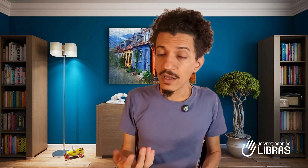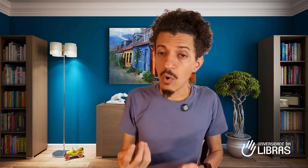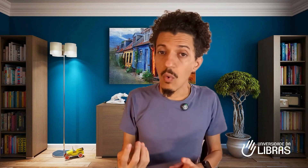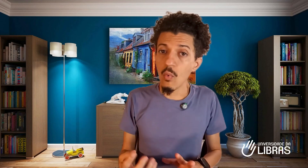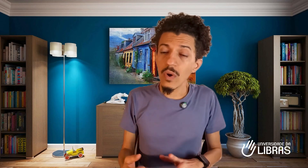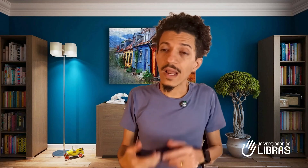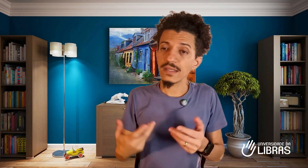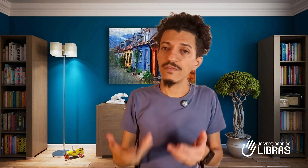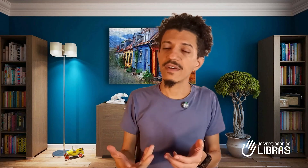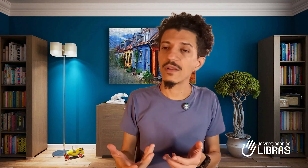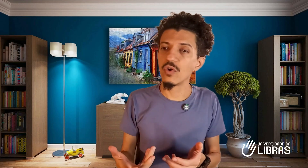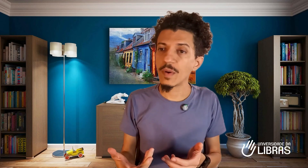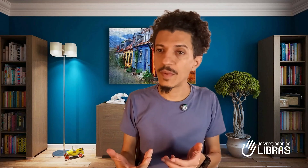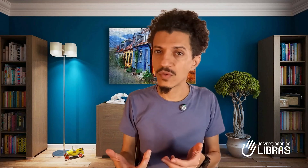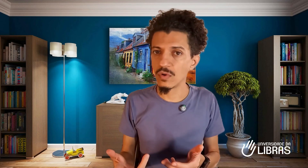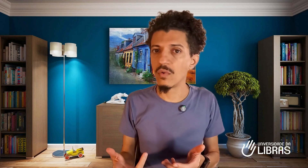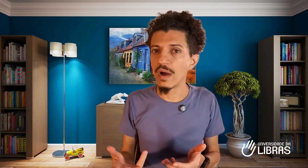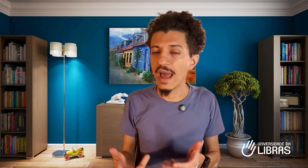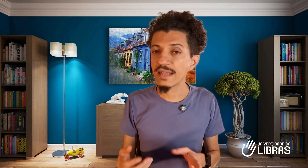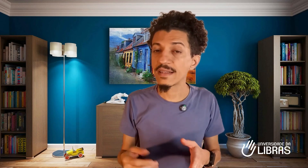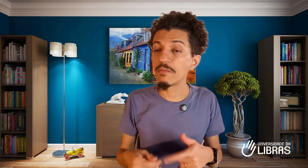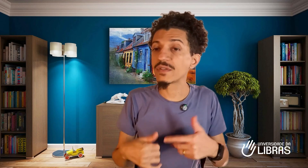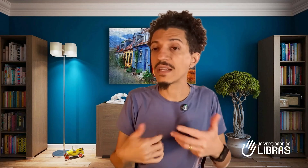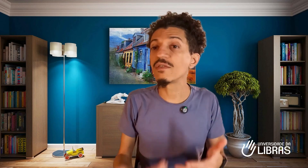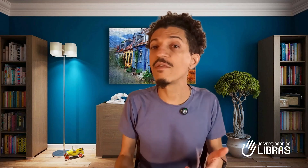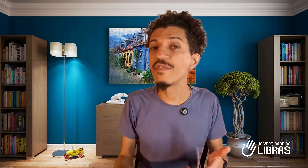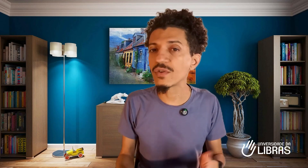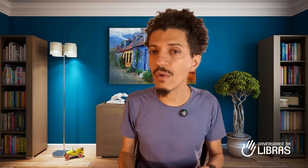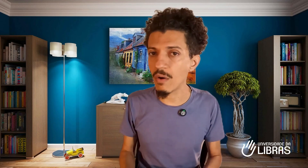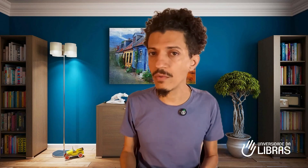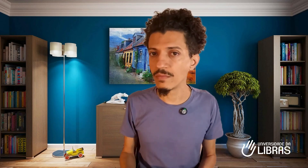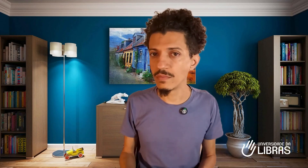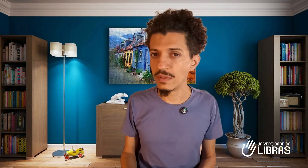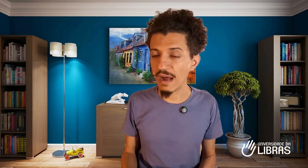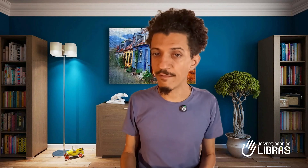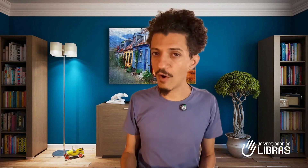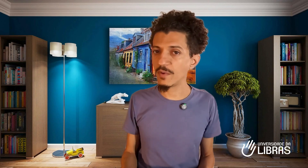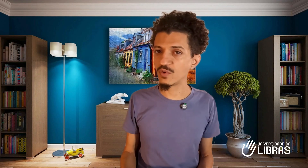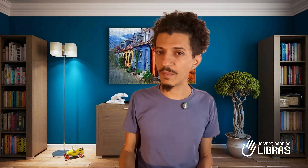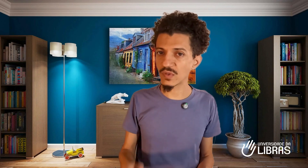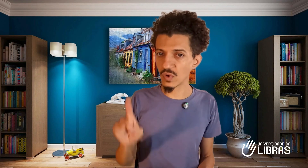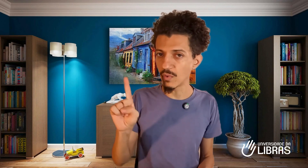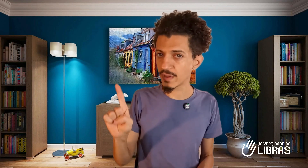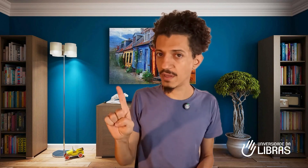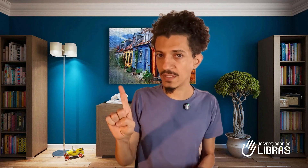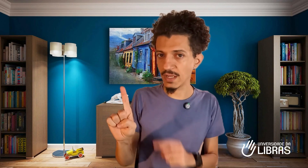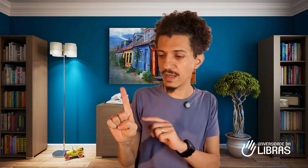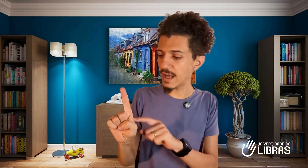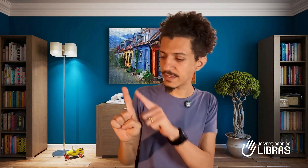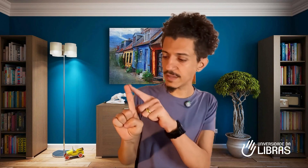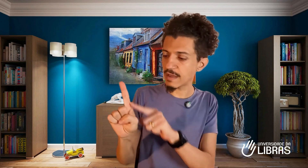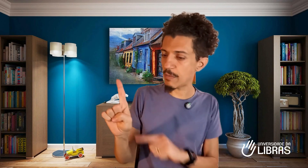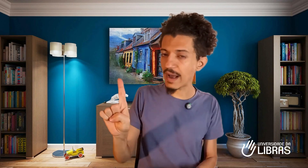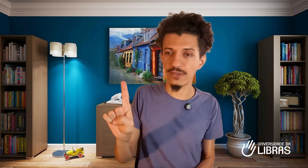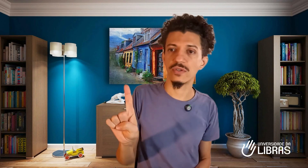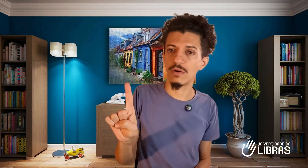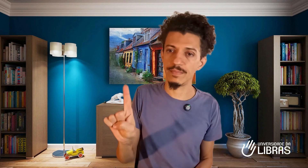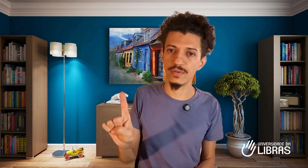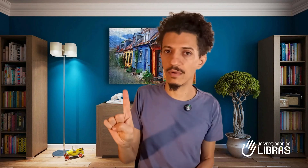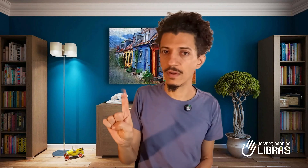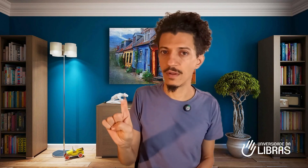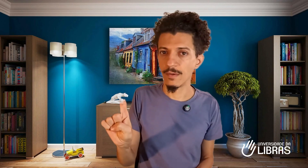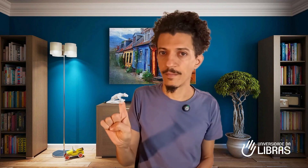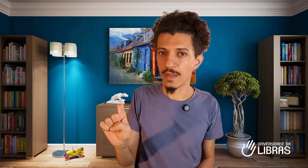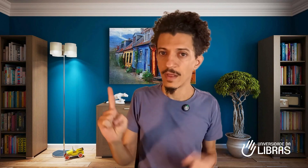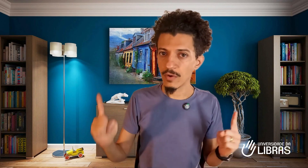Mas um classificador para pessoa é essa demonstração visual da forma de uma pessoa, que seria assim, é uma haste, uma